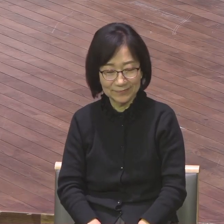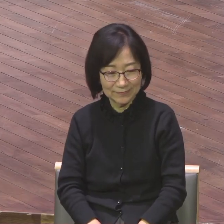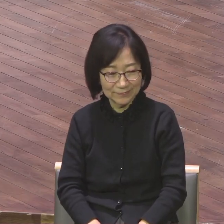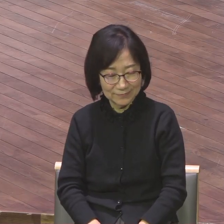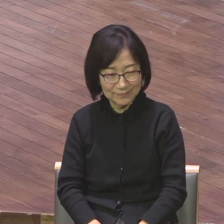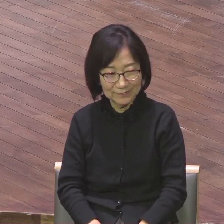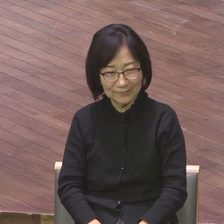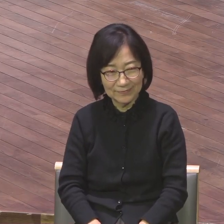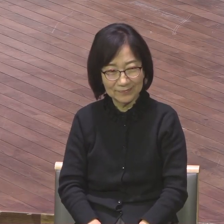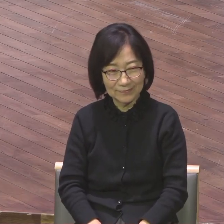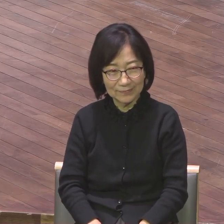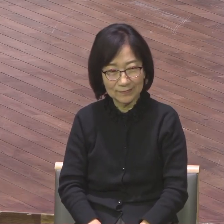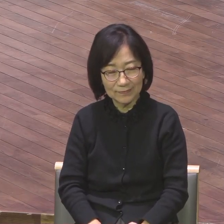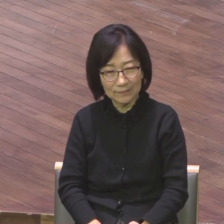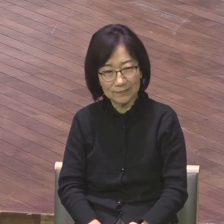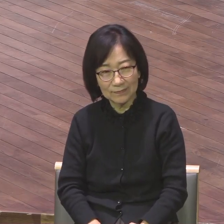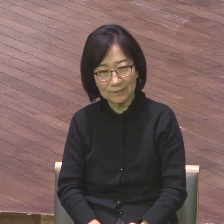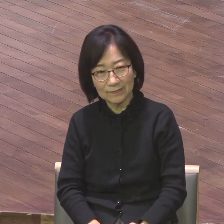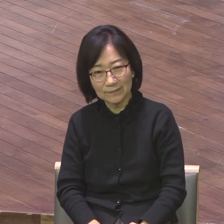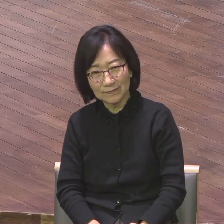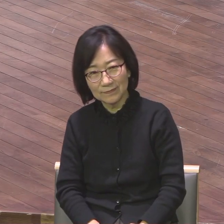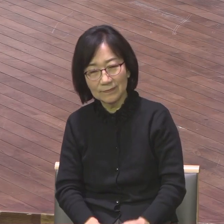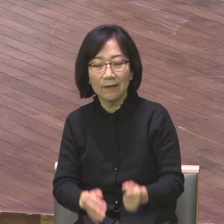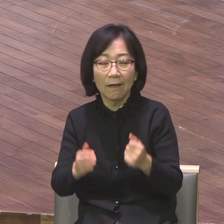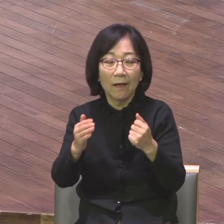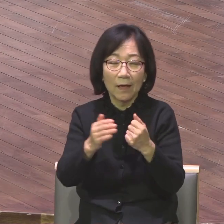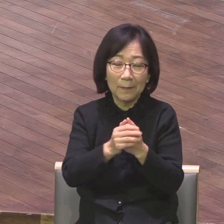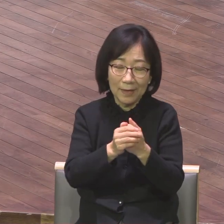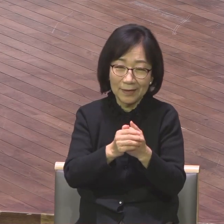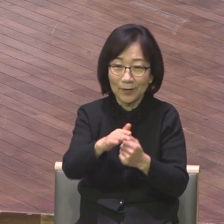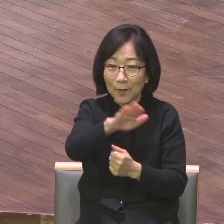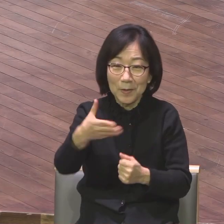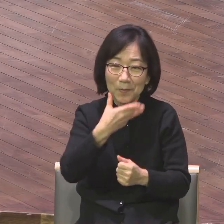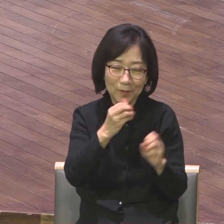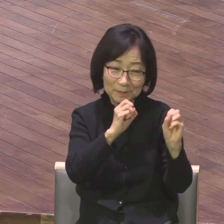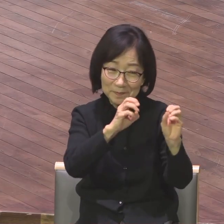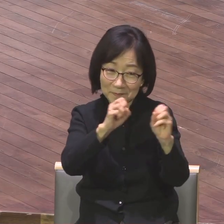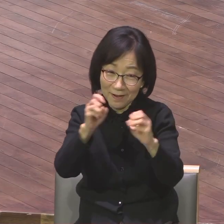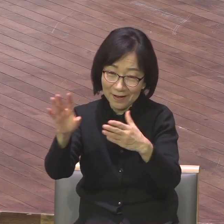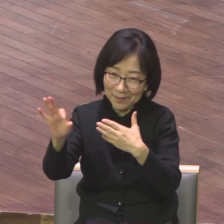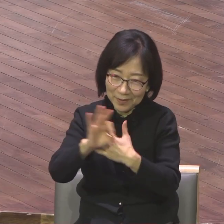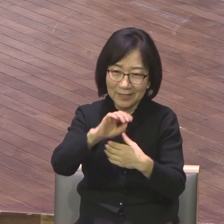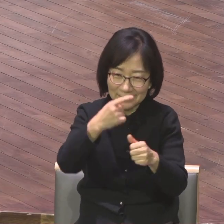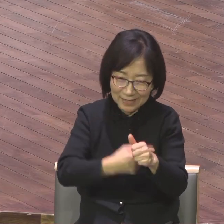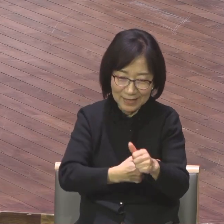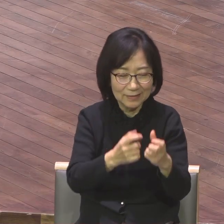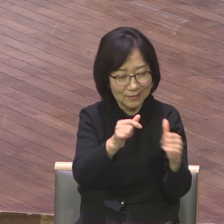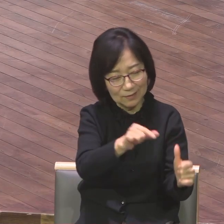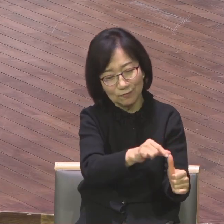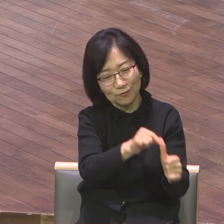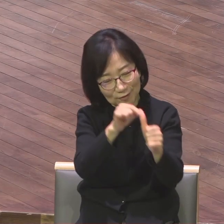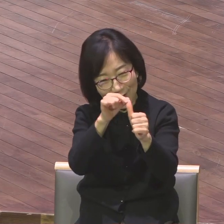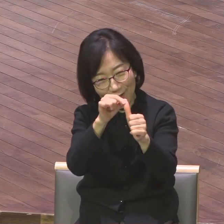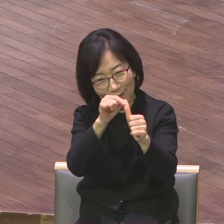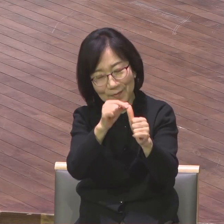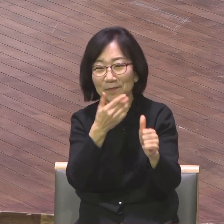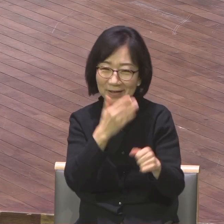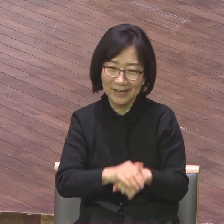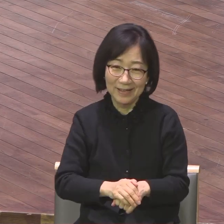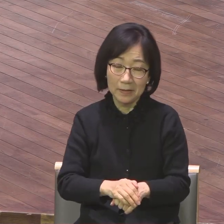결과적으로 생명 살리는 역사가 여러분 통해서 일어날 것이다. 자, 지난 금요